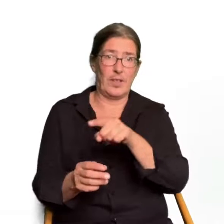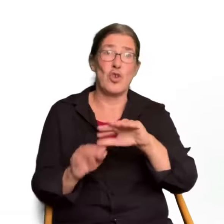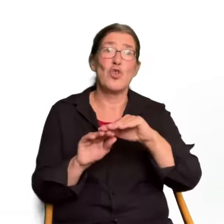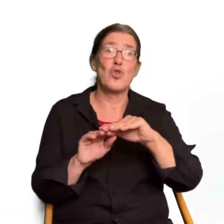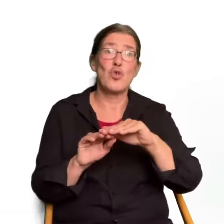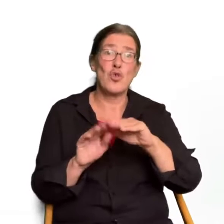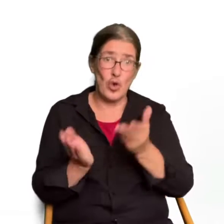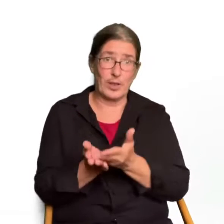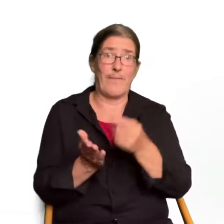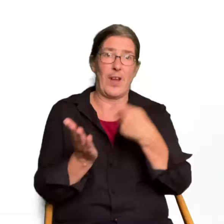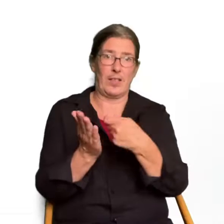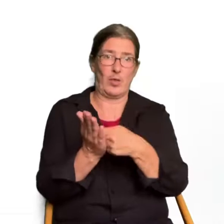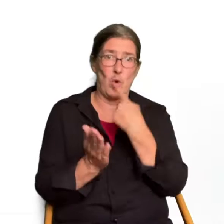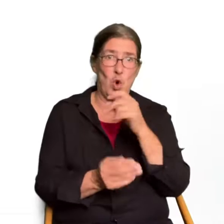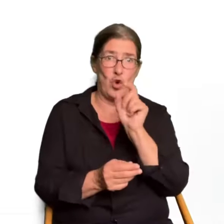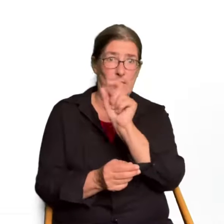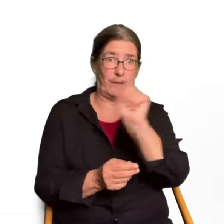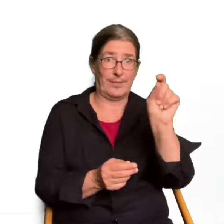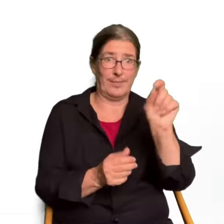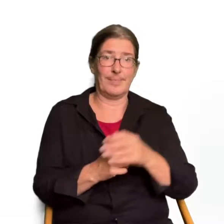Grundwert den markiere ich rot